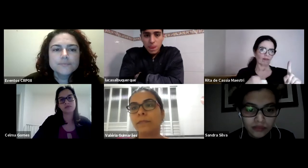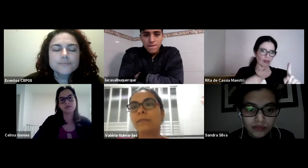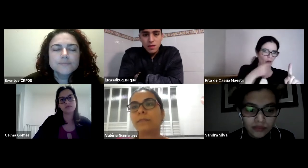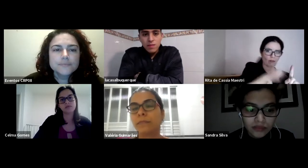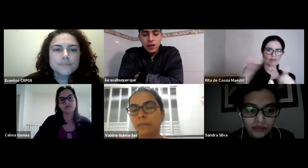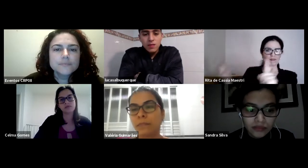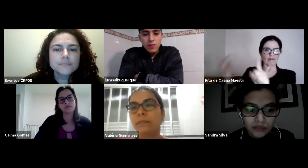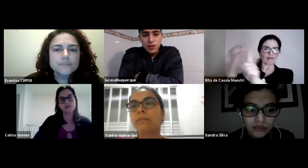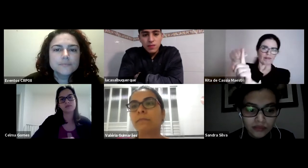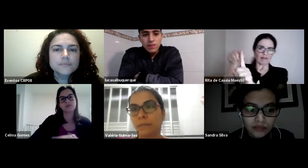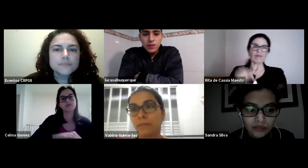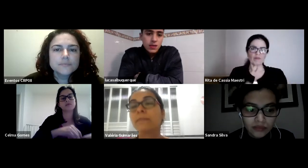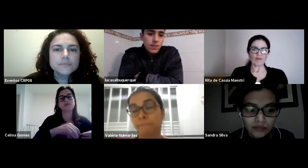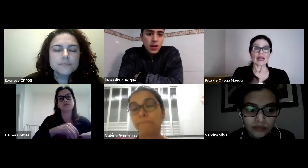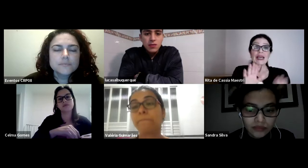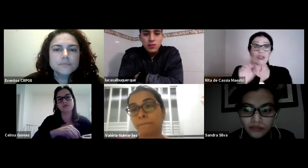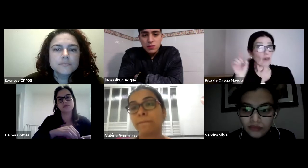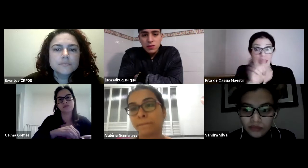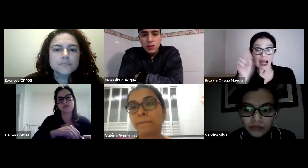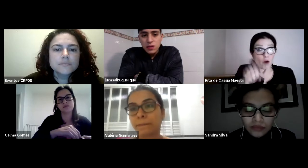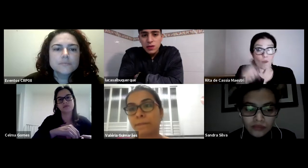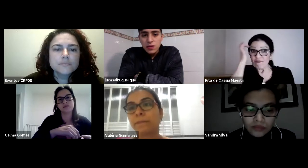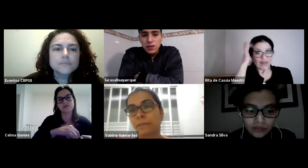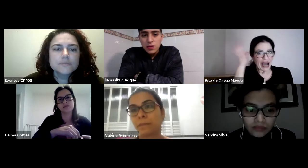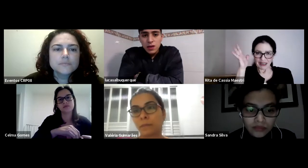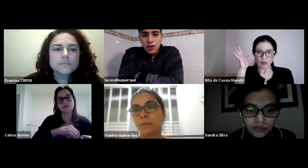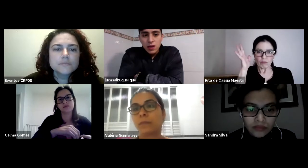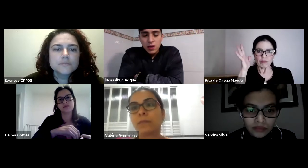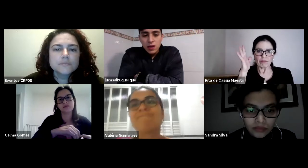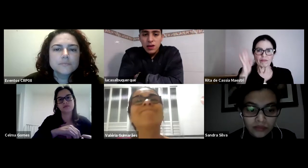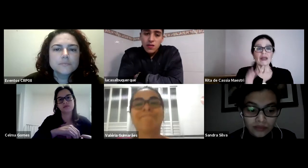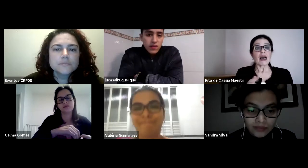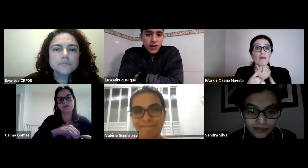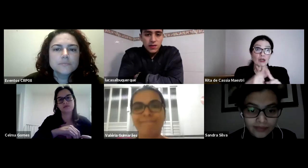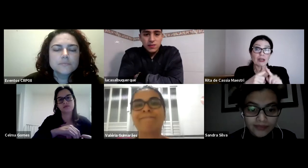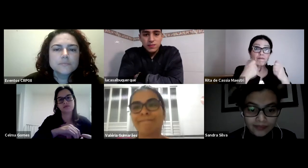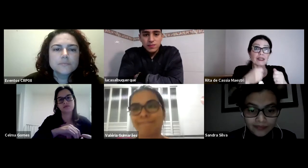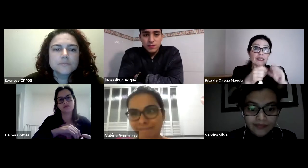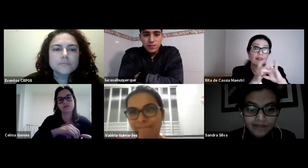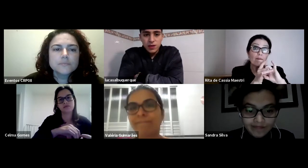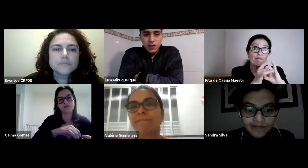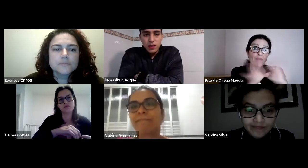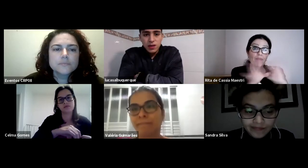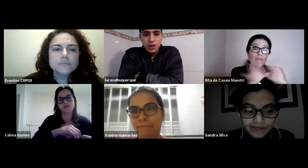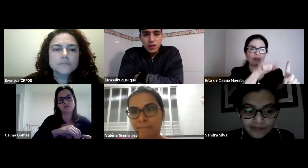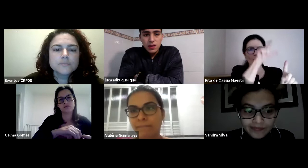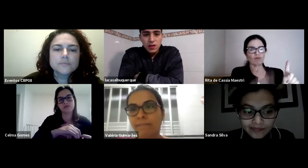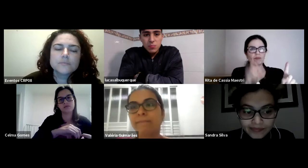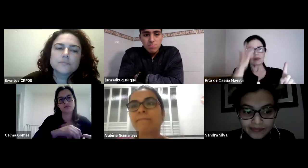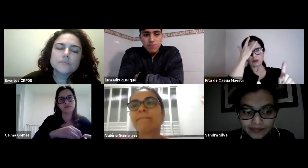profissional, para que possa ser separado isso, né? Não é fácil,